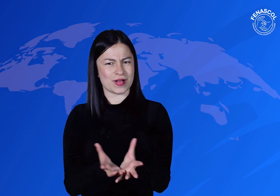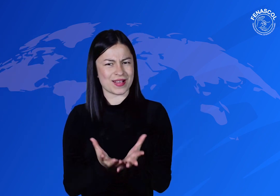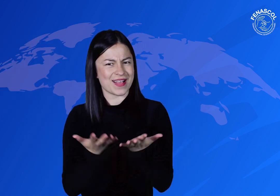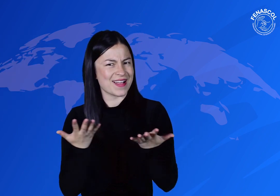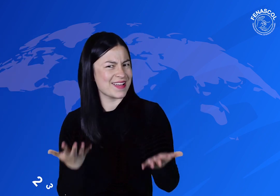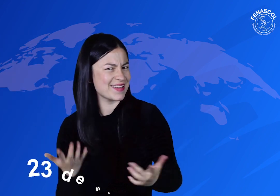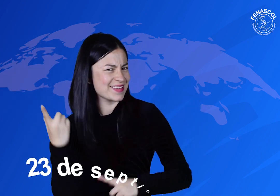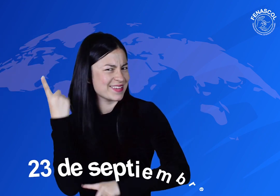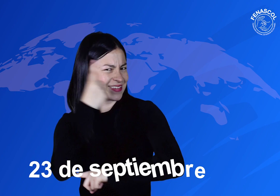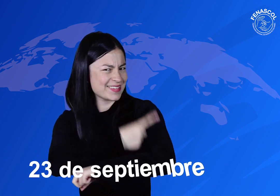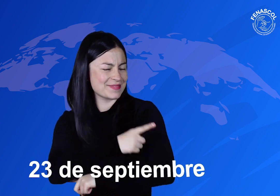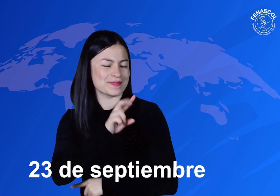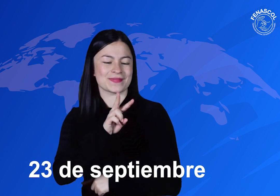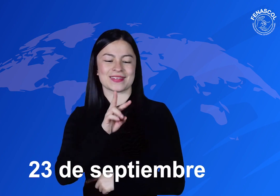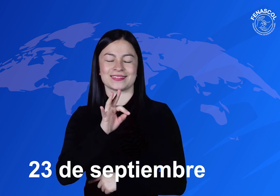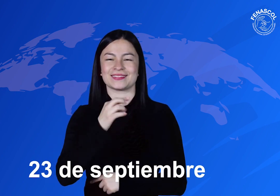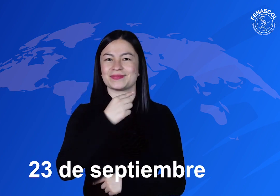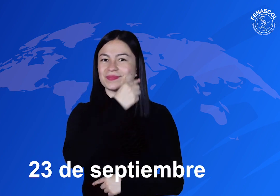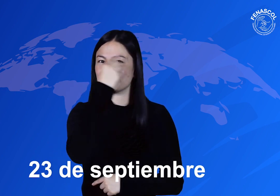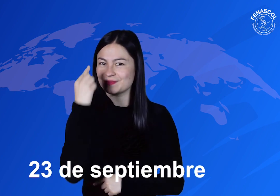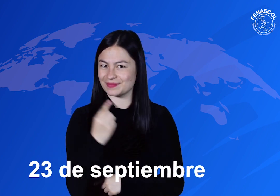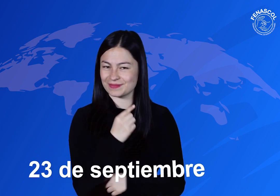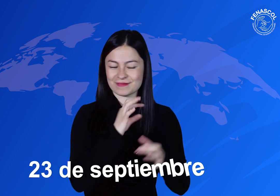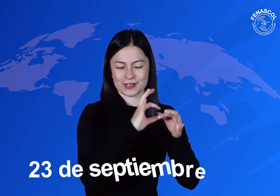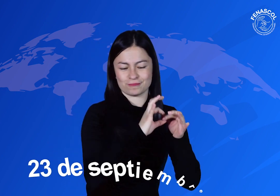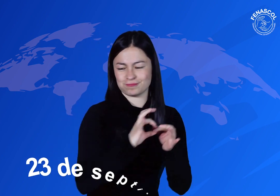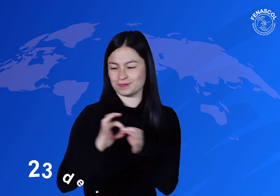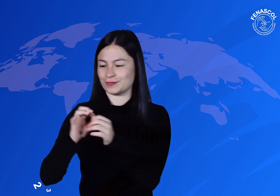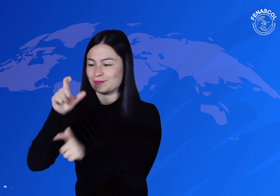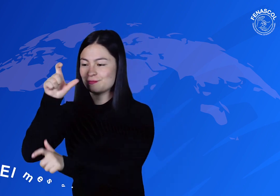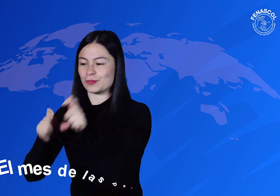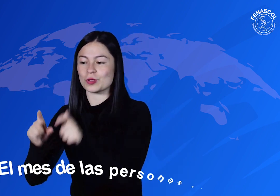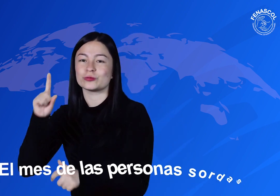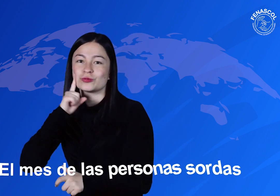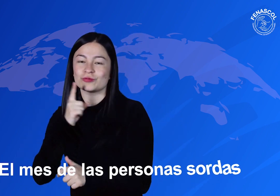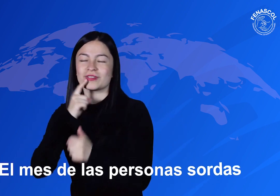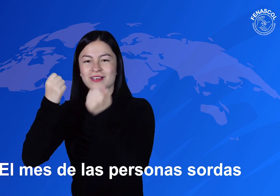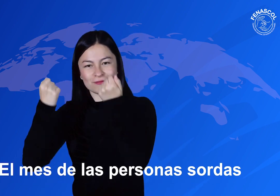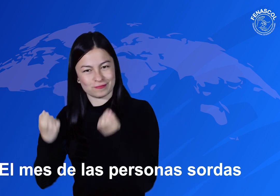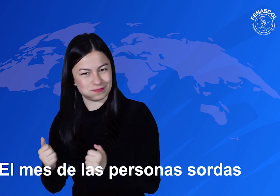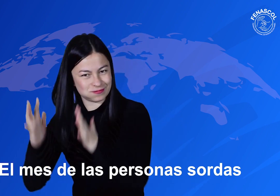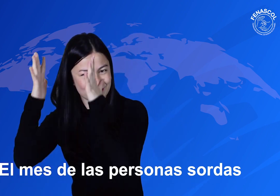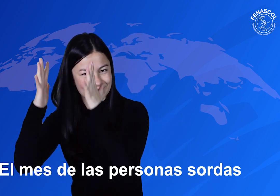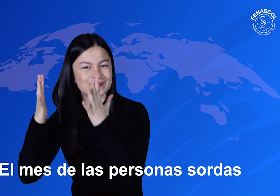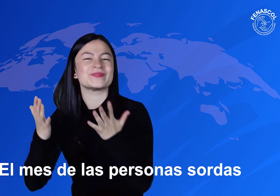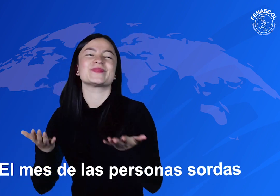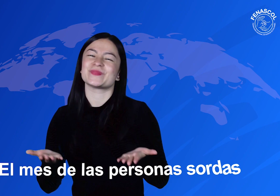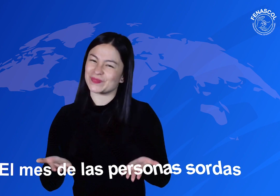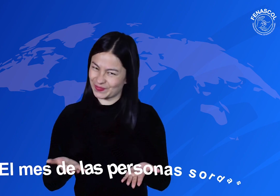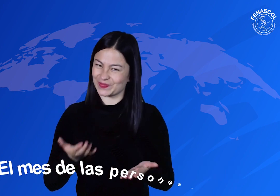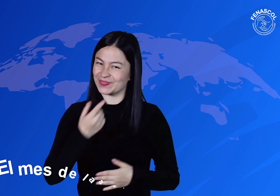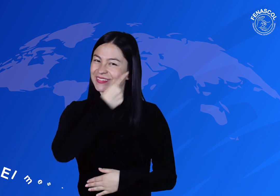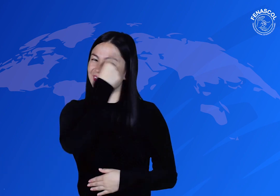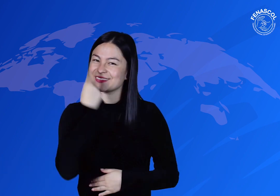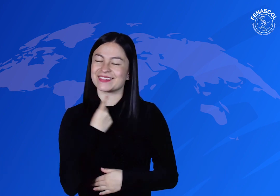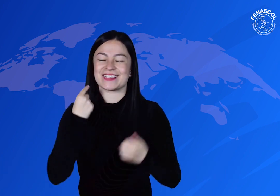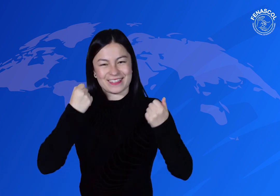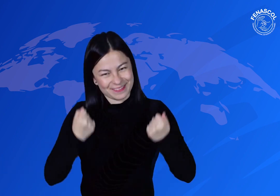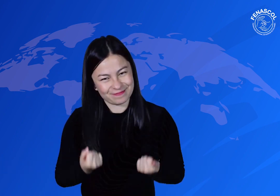celebra el 23 de septiembre, unido al mes de las personas sordas es la razón que en septiembre hacemos esta